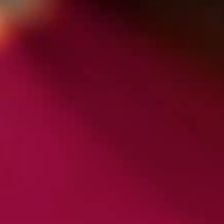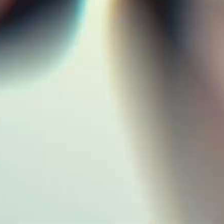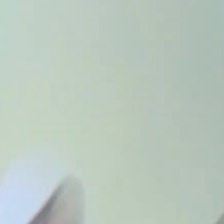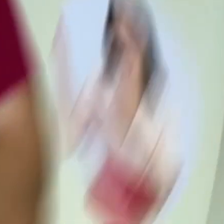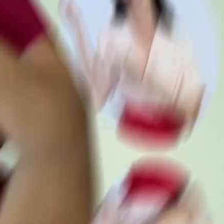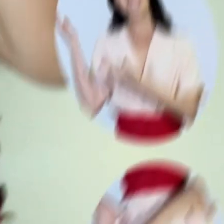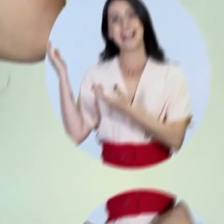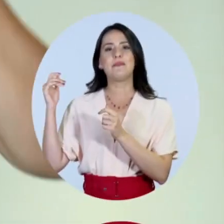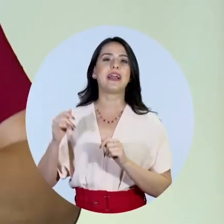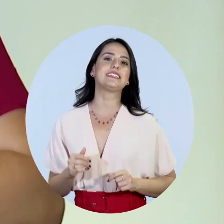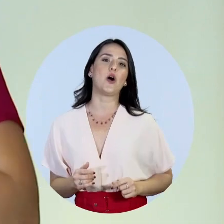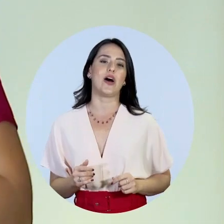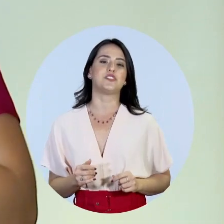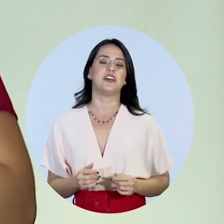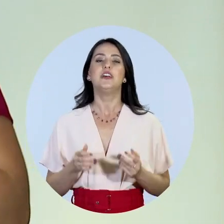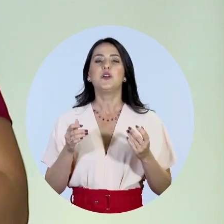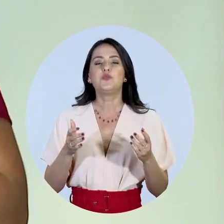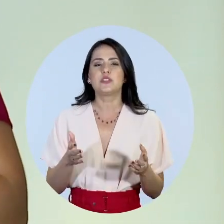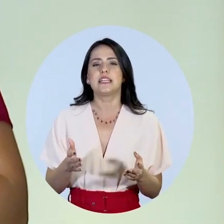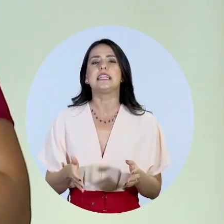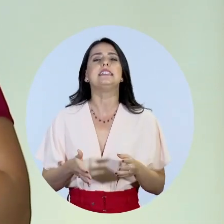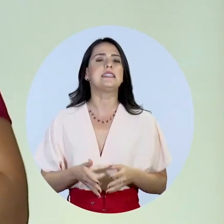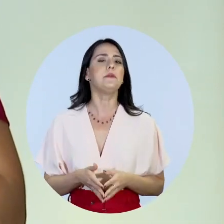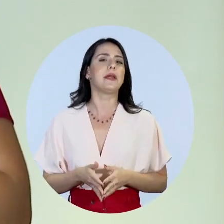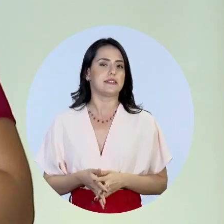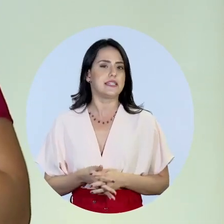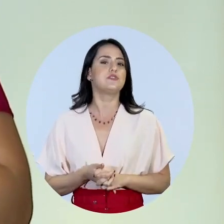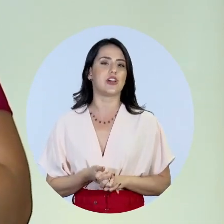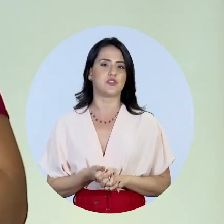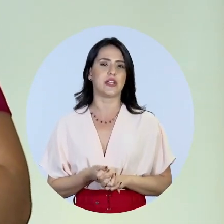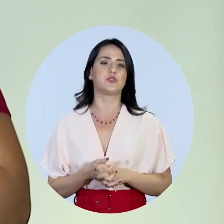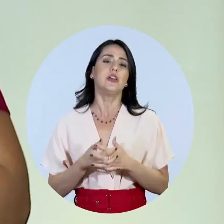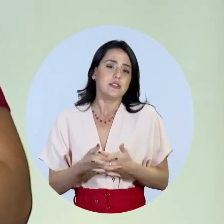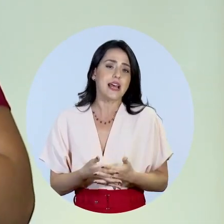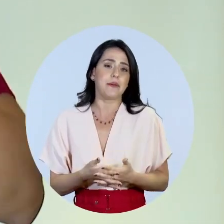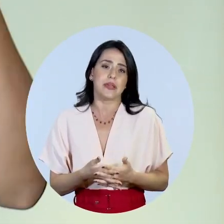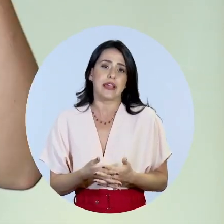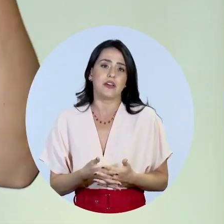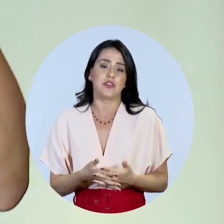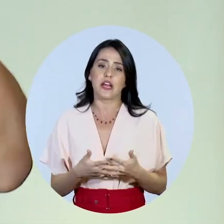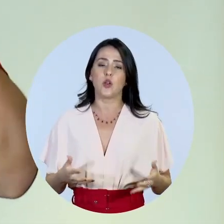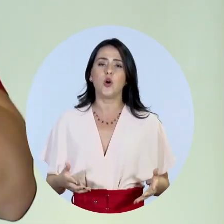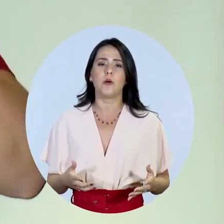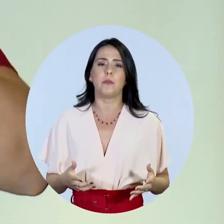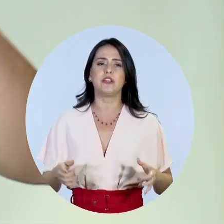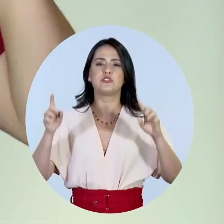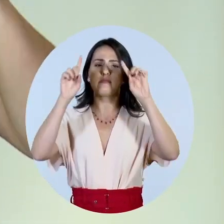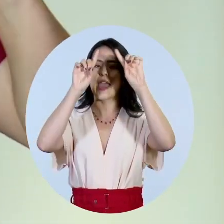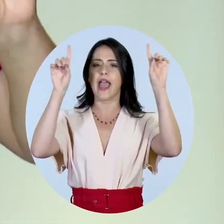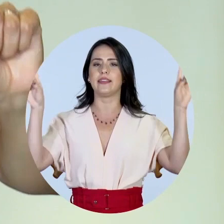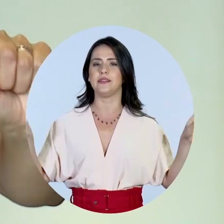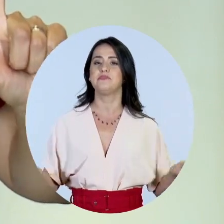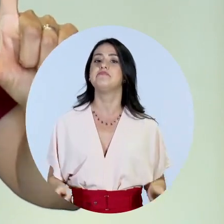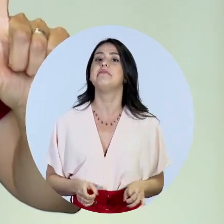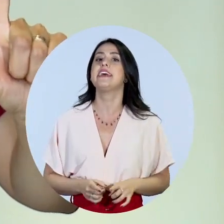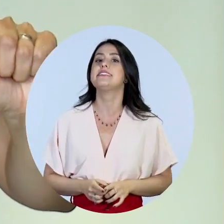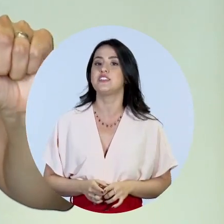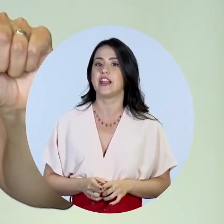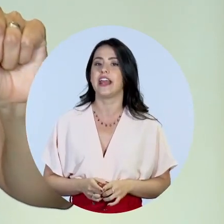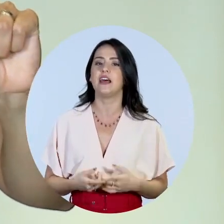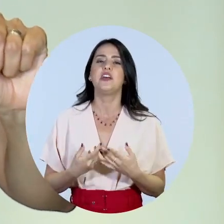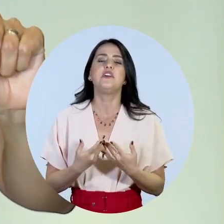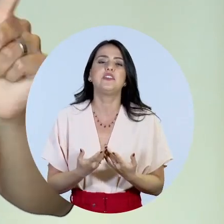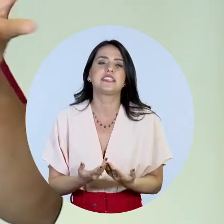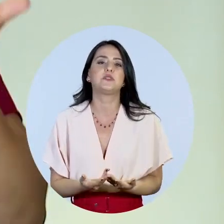papéis. Esta é a Maísa Rocha. Você que sempre assiste a gente sabe que ela fica normalmente aqui,